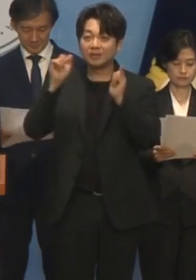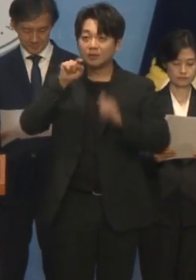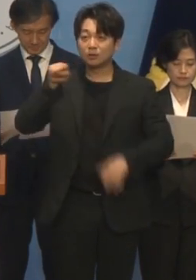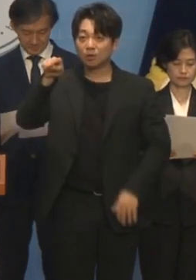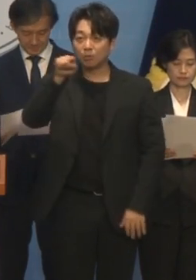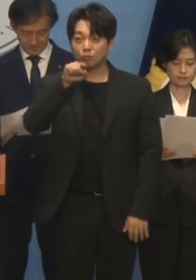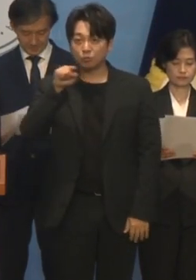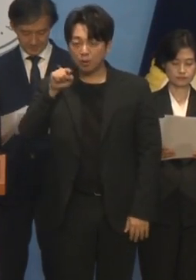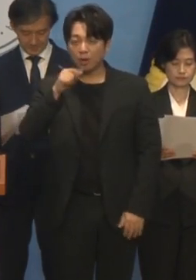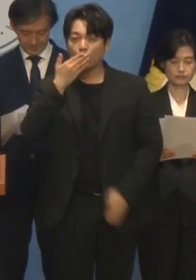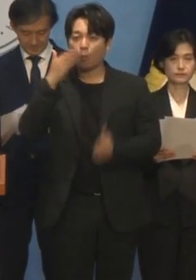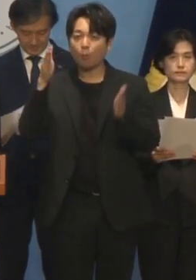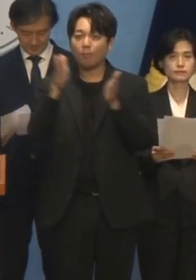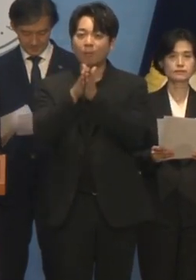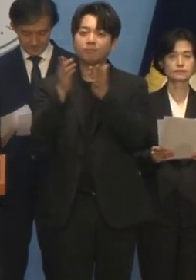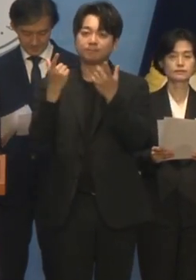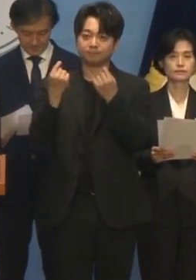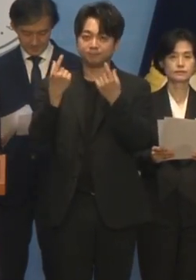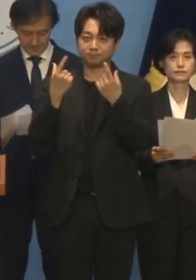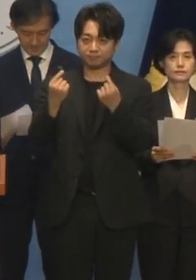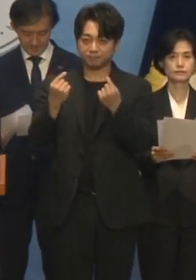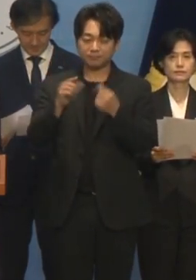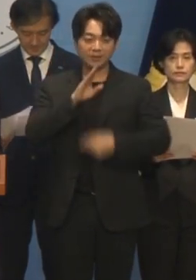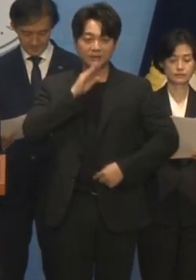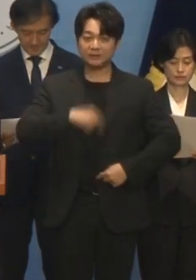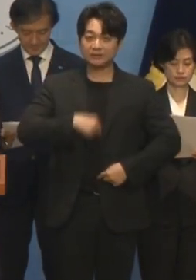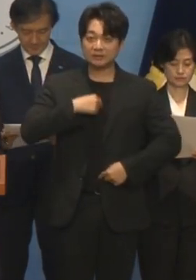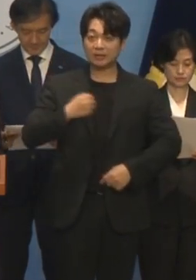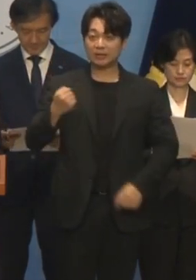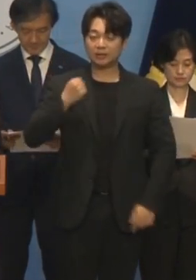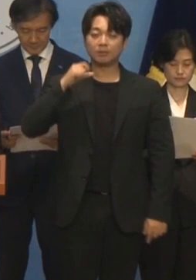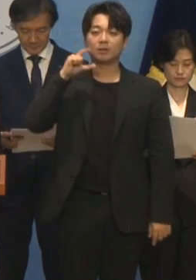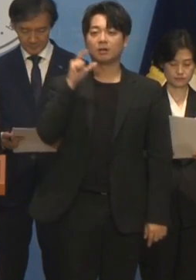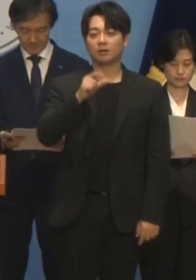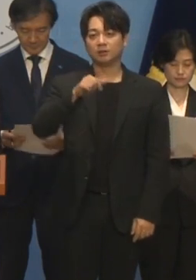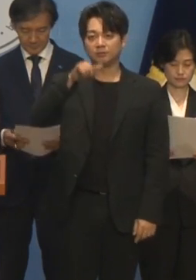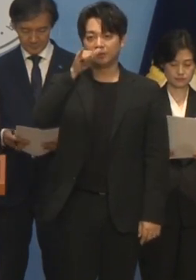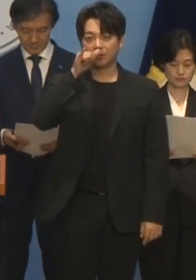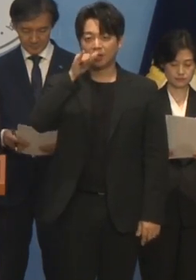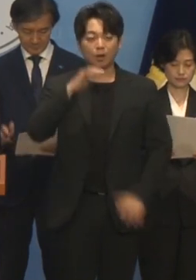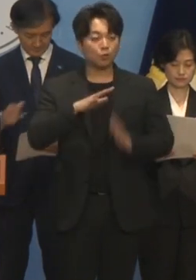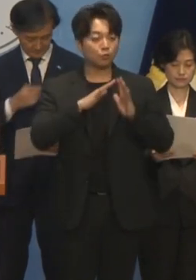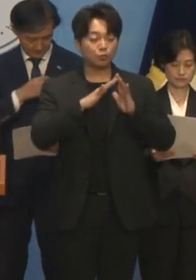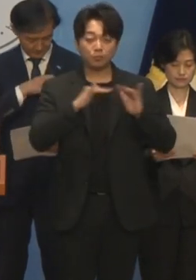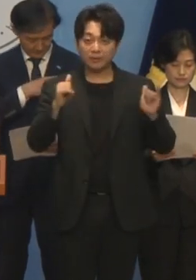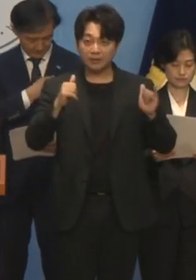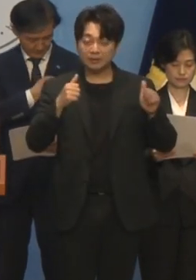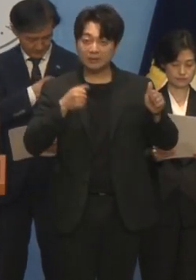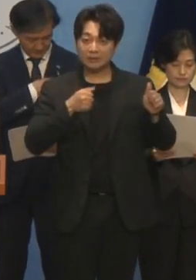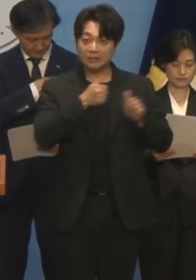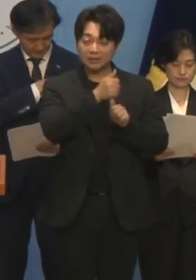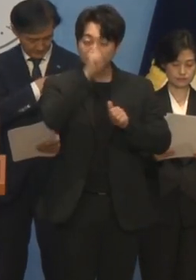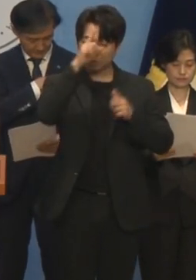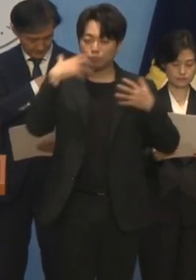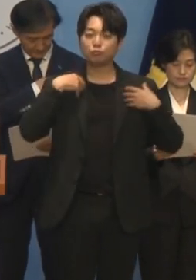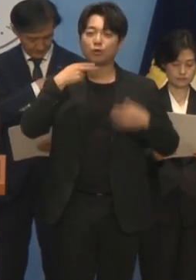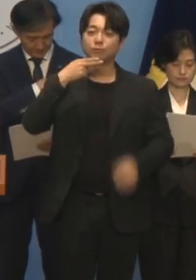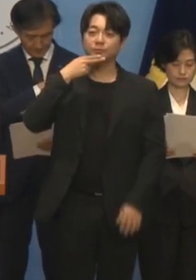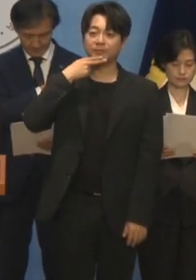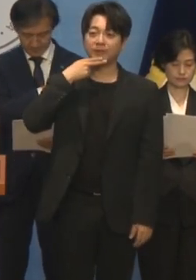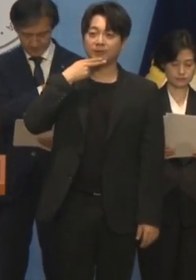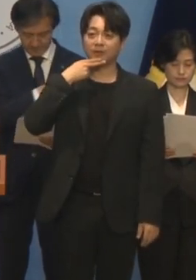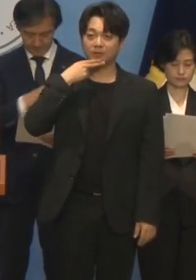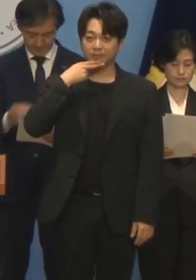사람들입니다. 진실은 강력합니다. 국민을 이기는 정권은 없습니다.